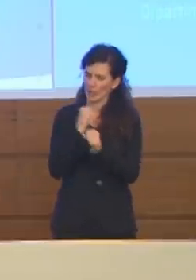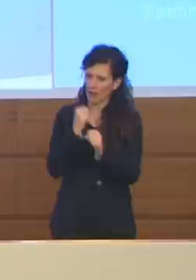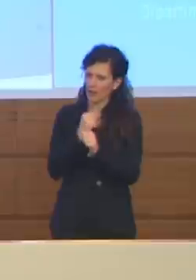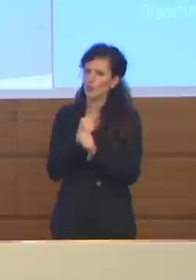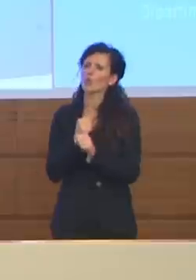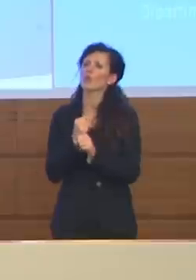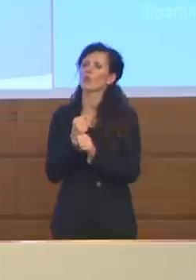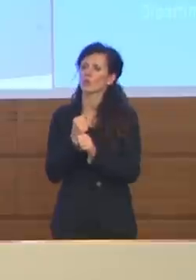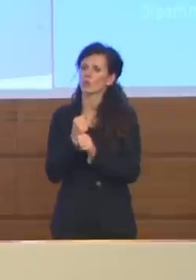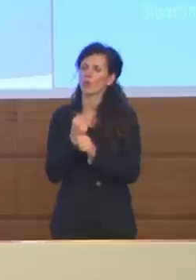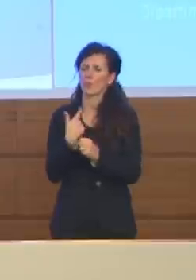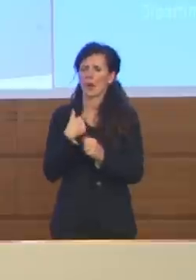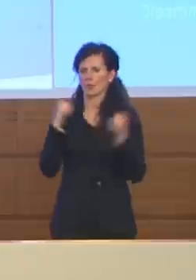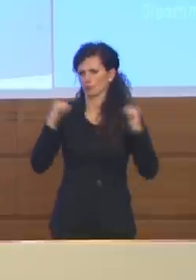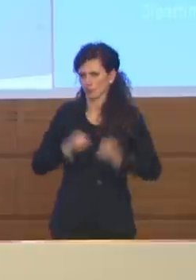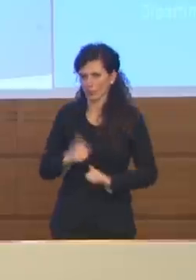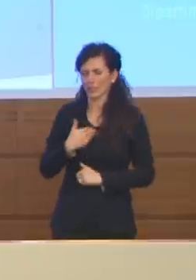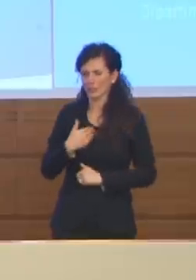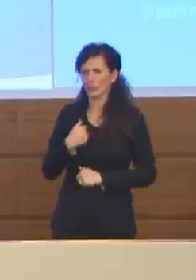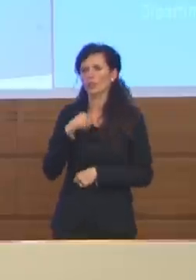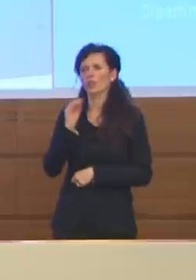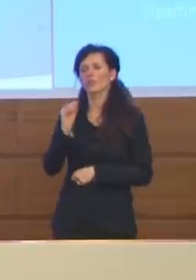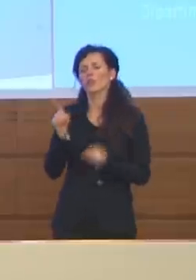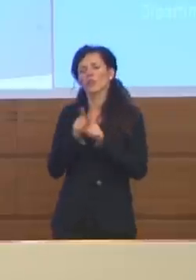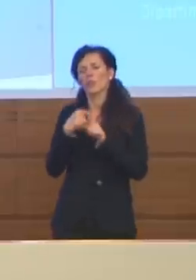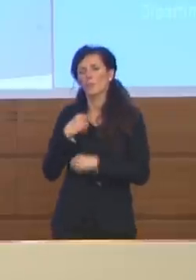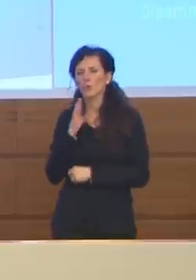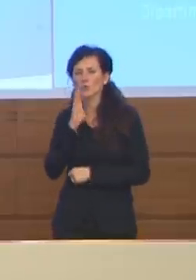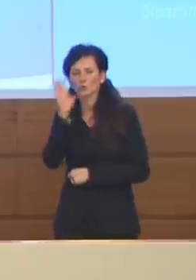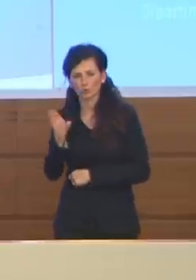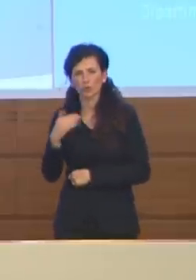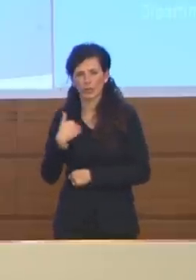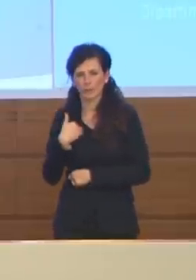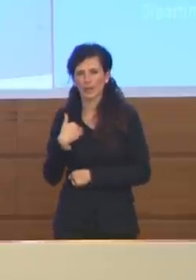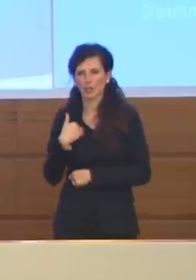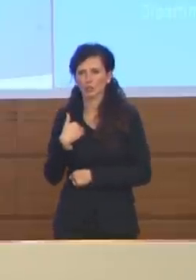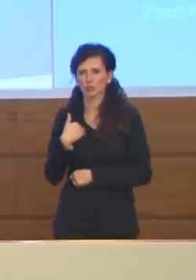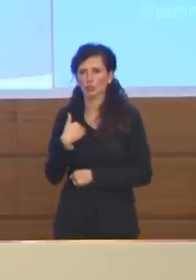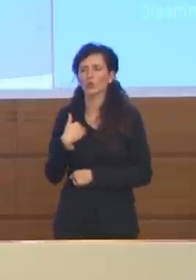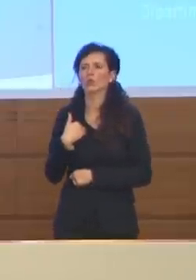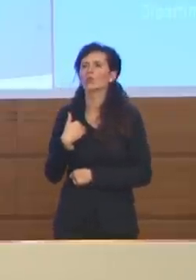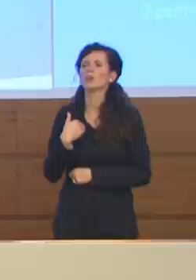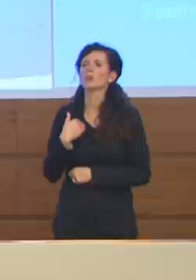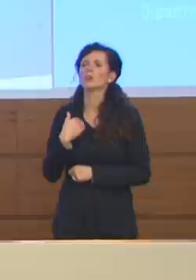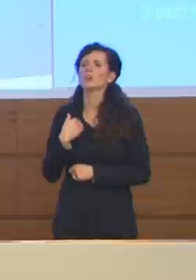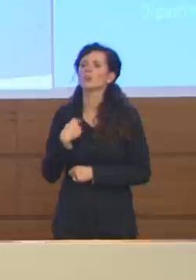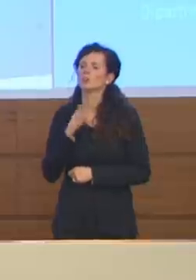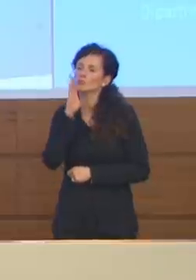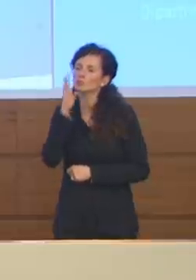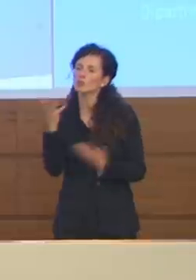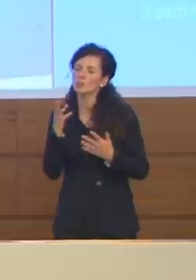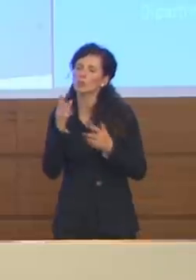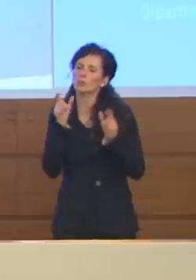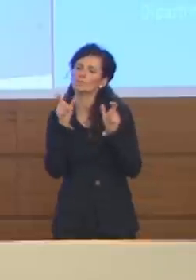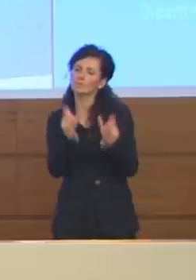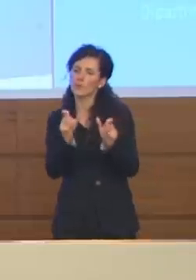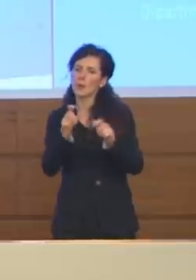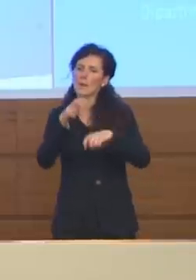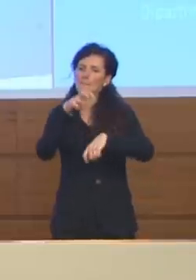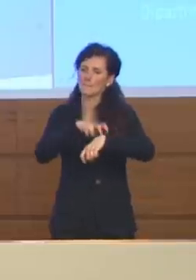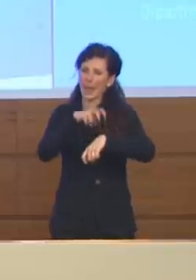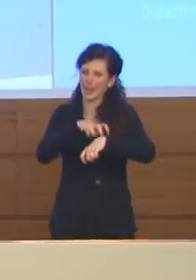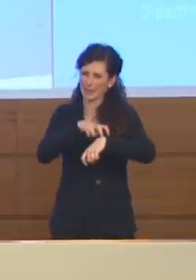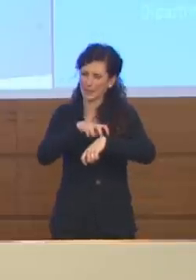capo dipartimento visto che abbiamo avuto una fase durata molto settimane diciamo di dominio medico sanitario nel processo decisionale